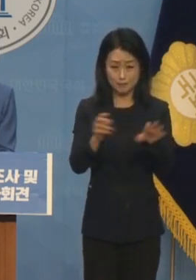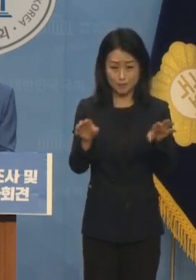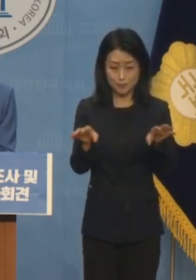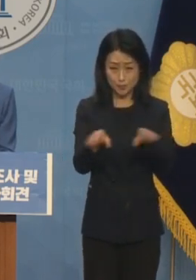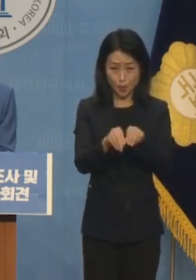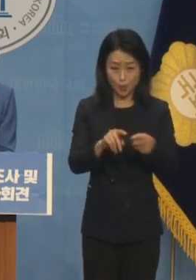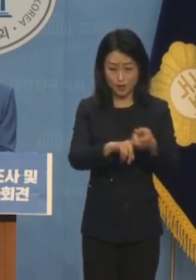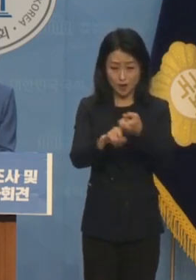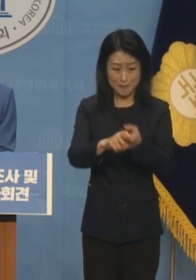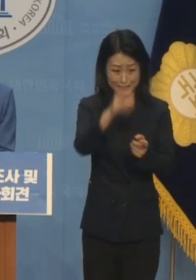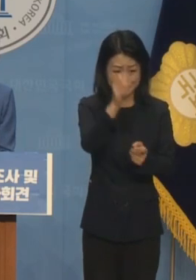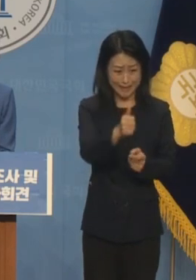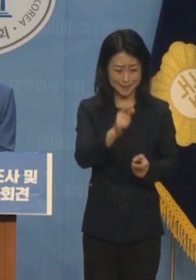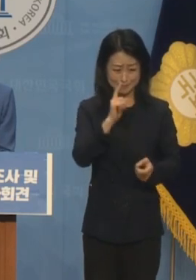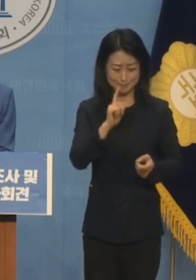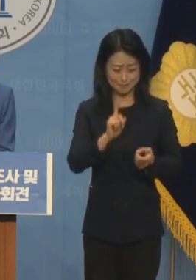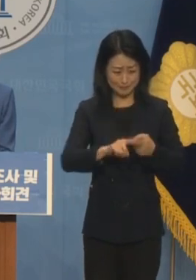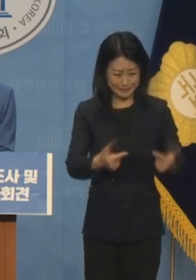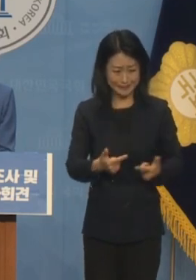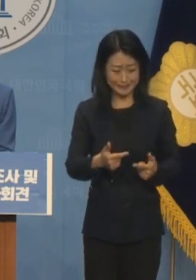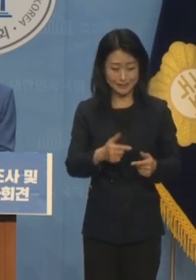부적절하다는 평가가 지배적입니다.